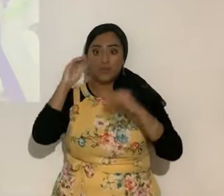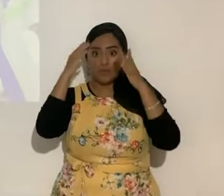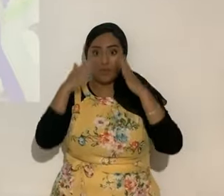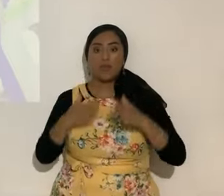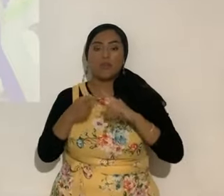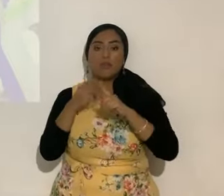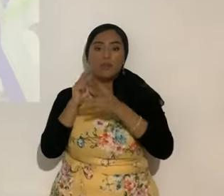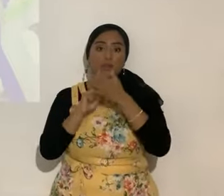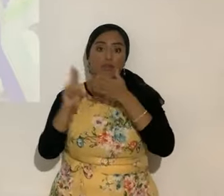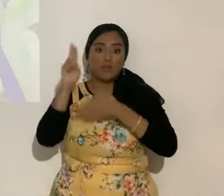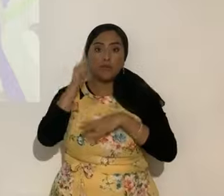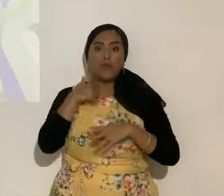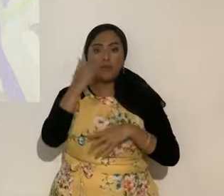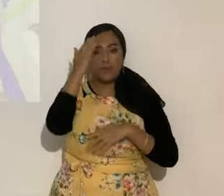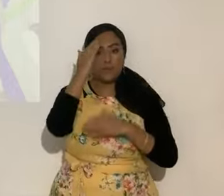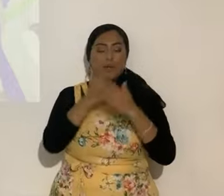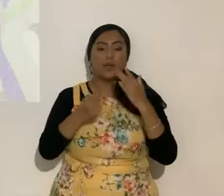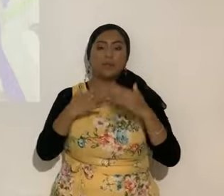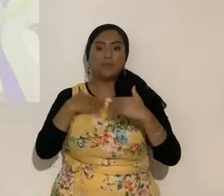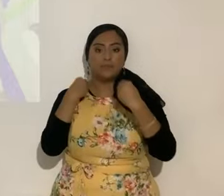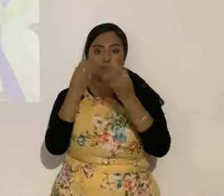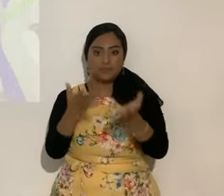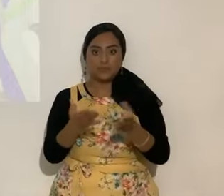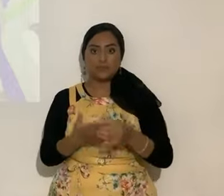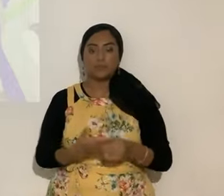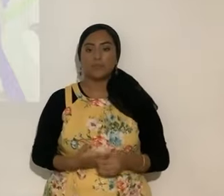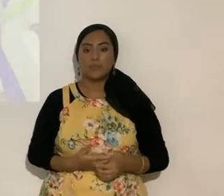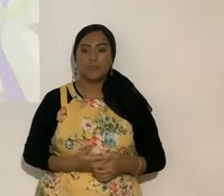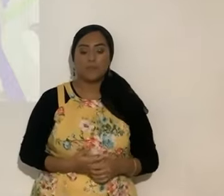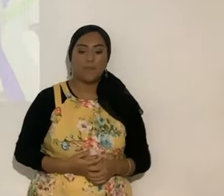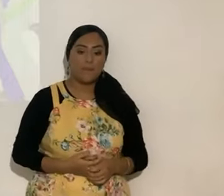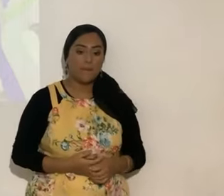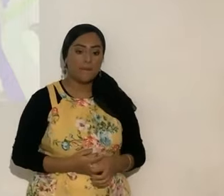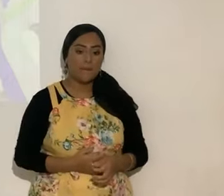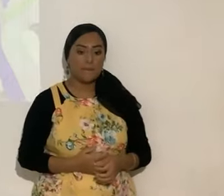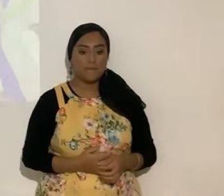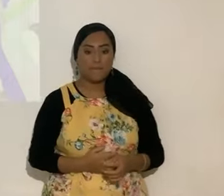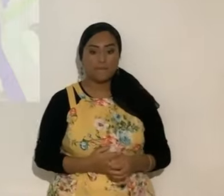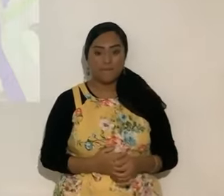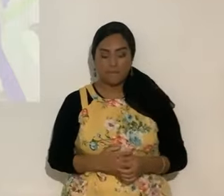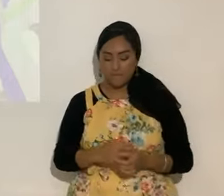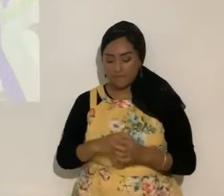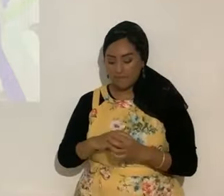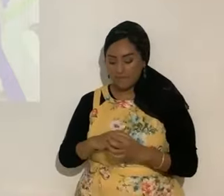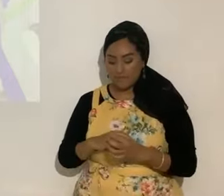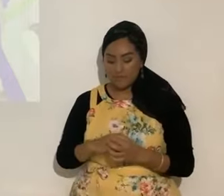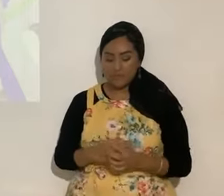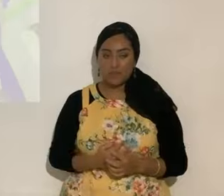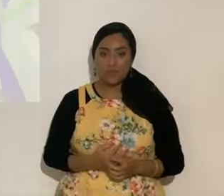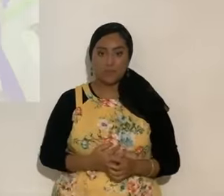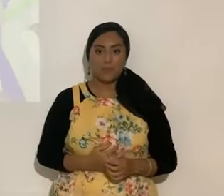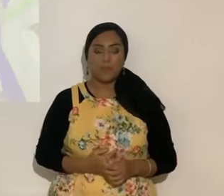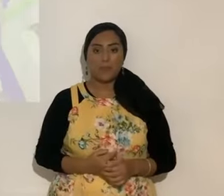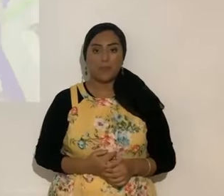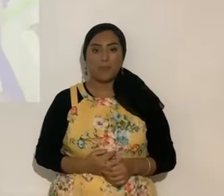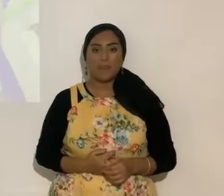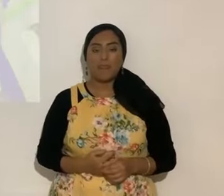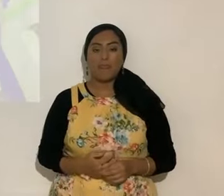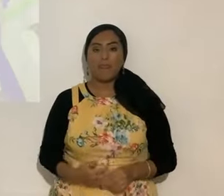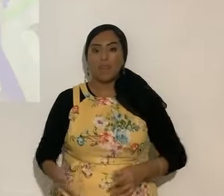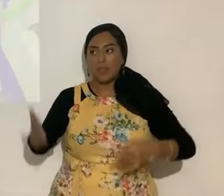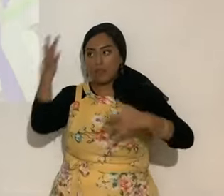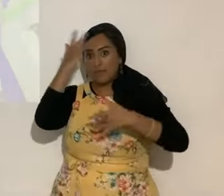universitario y sé de lo que les estoy hablando. ¿De acuerdo? Así les repetía yo a mis alumnos. Entonces, en el sufrimiento y